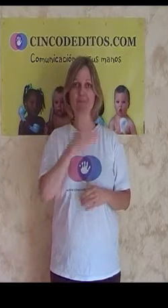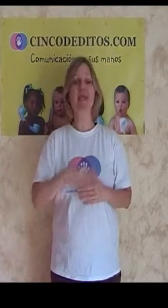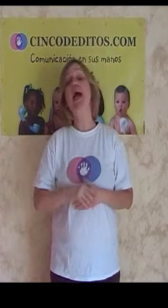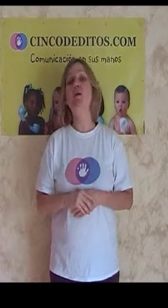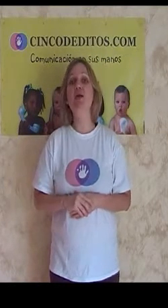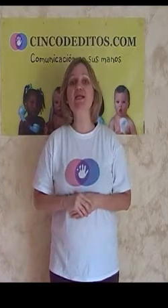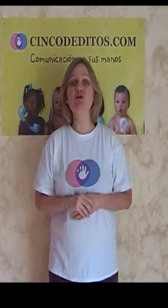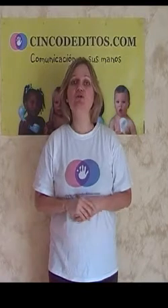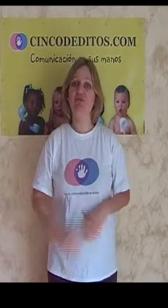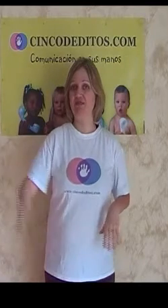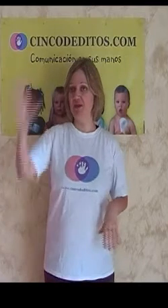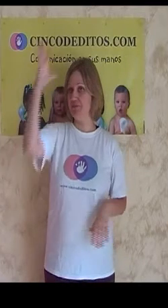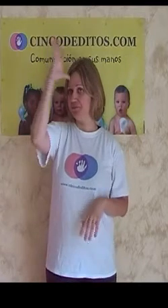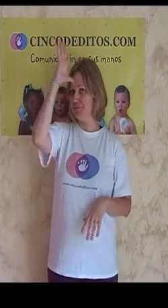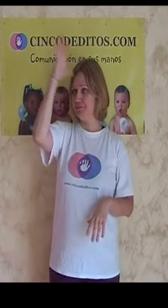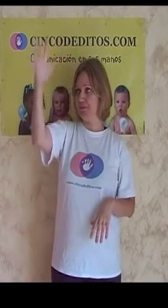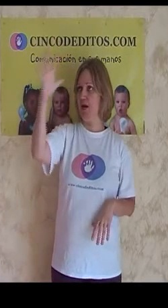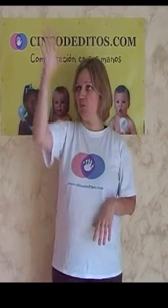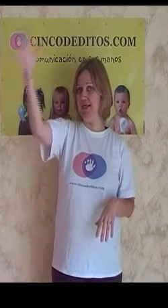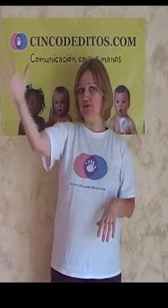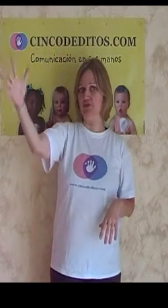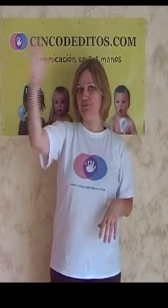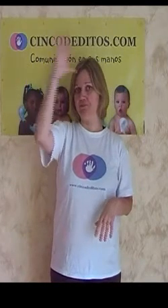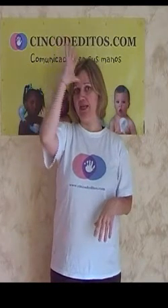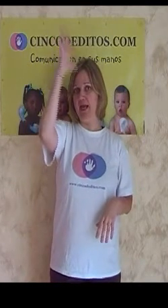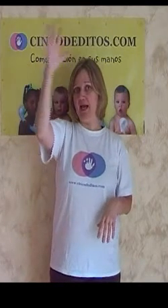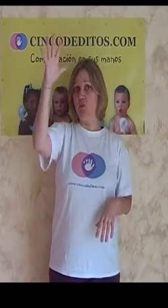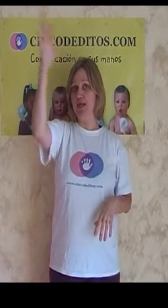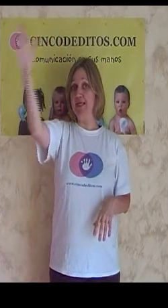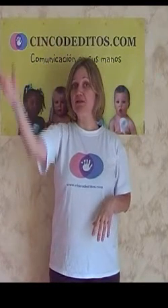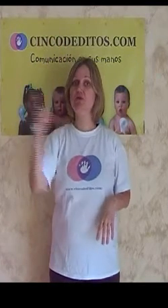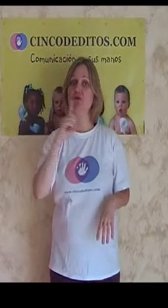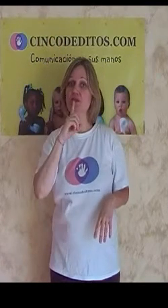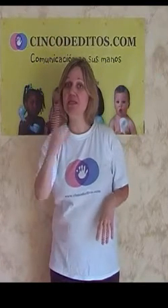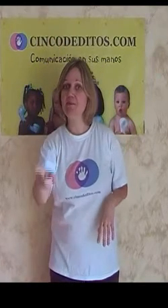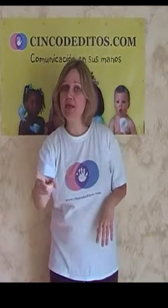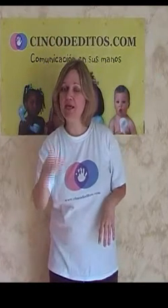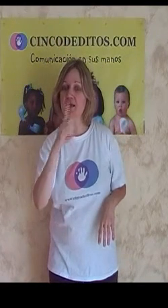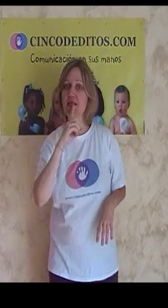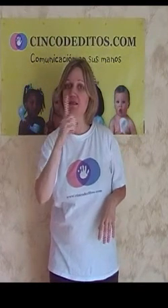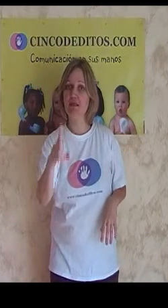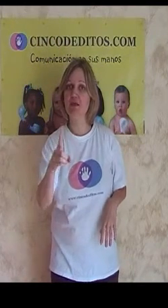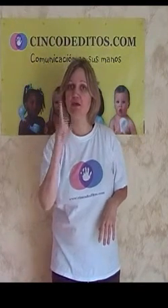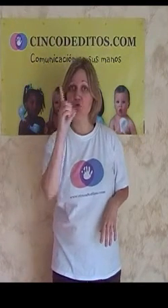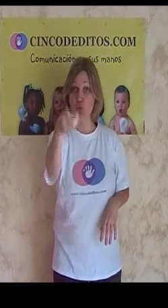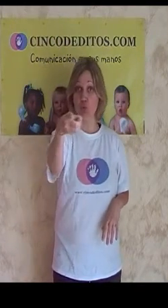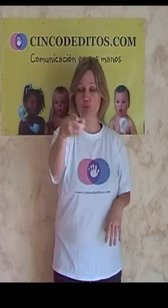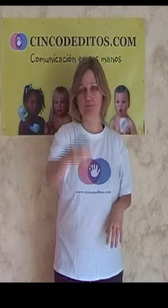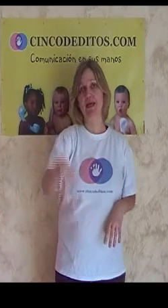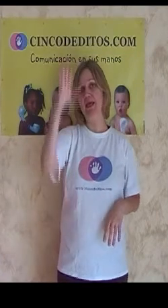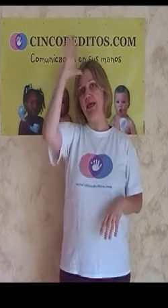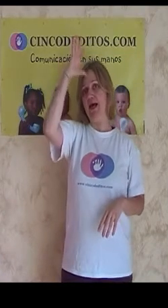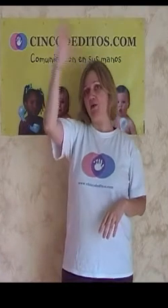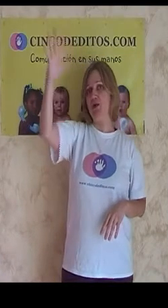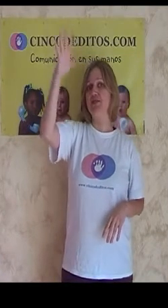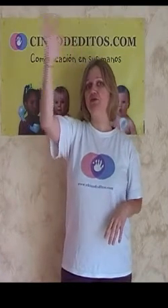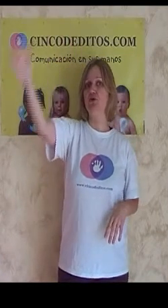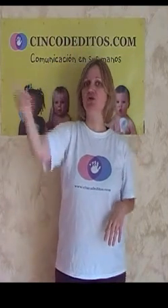¿Vale? Abuelito fácil. Abuelito. Abuelito dime, de decir, tú. ¿Vale? Abuelito